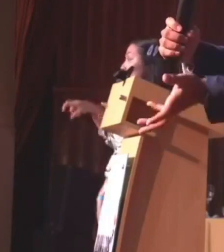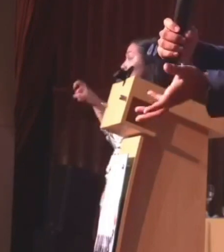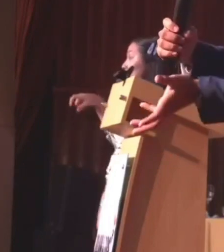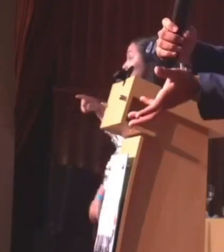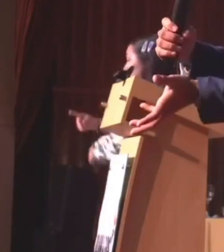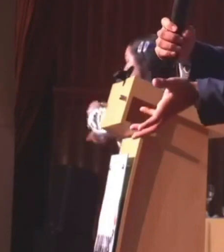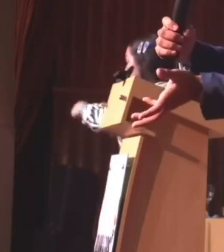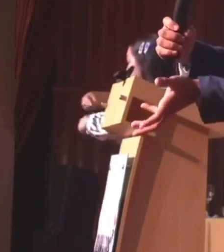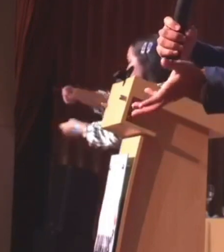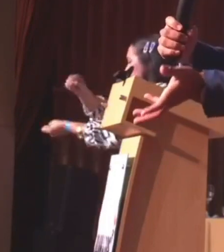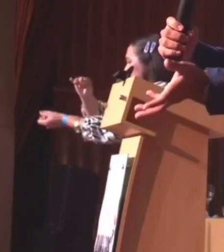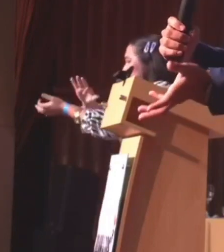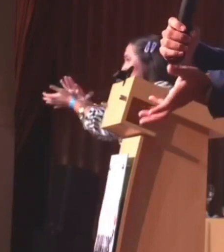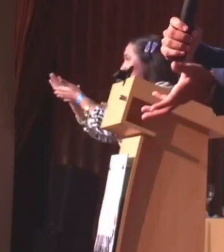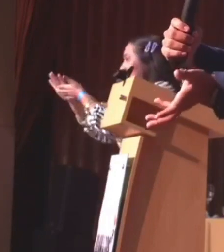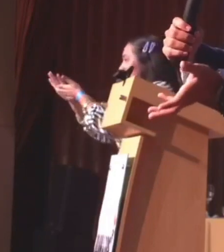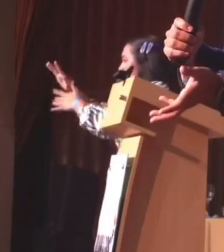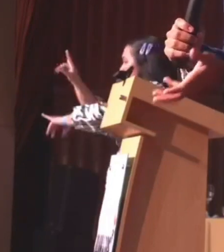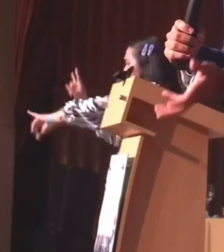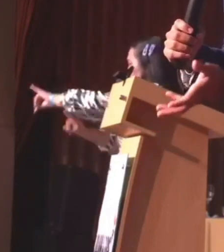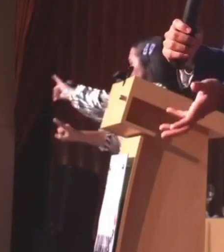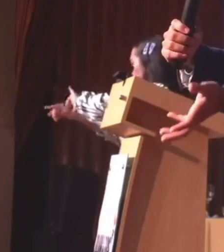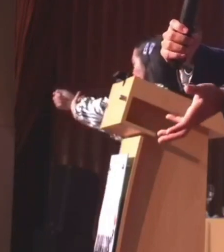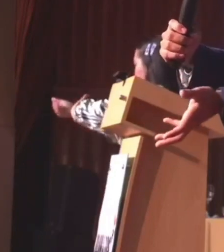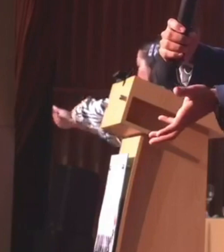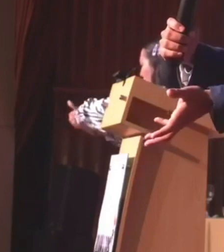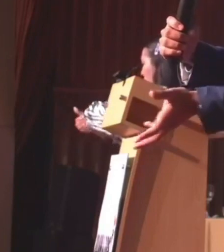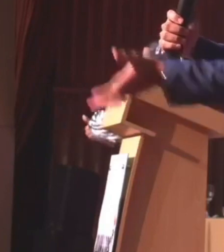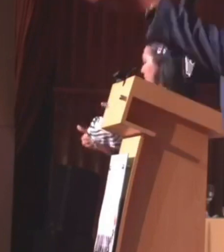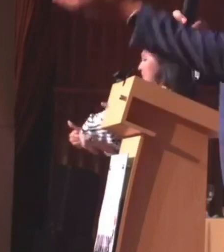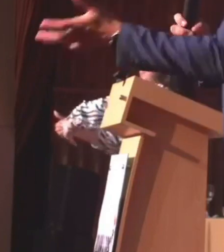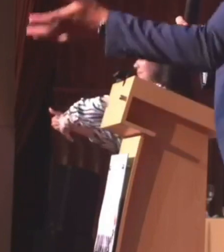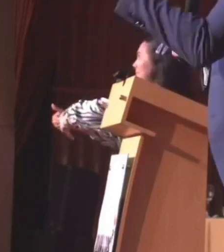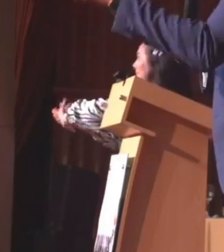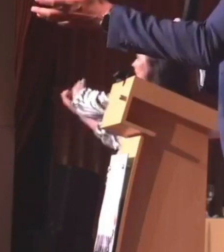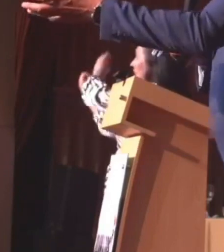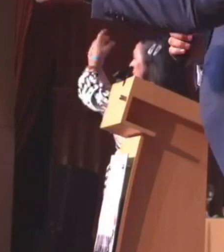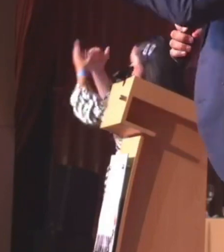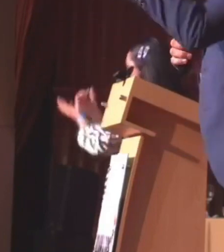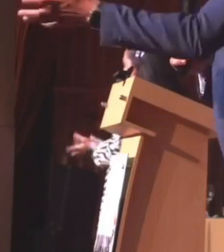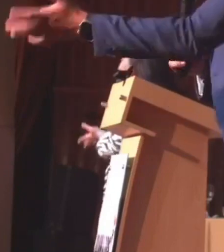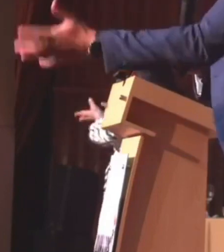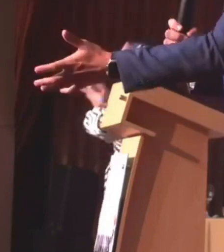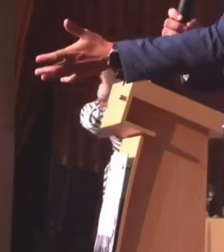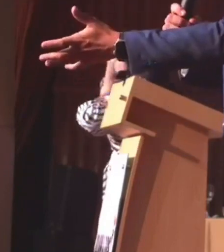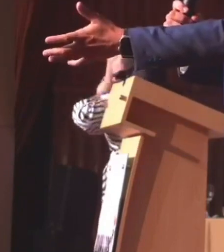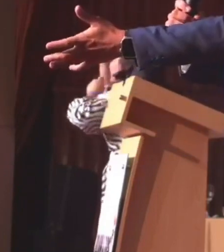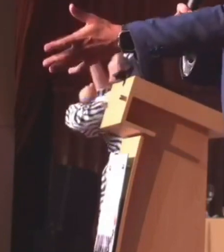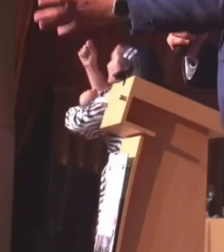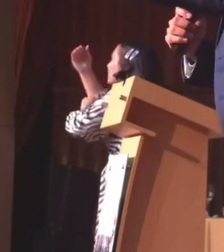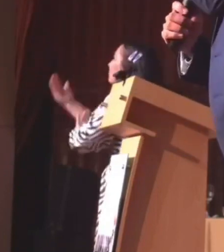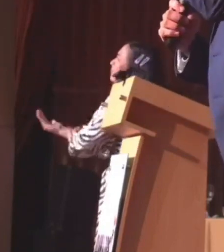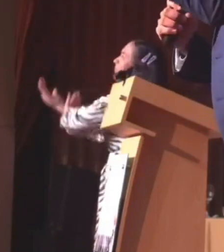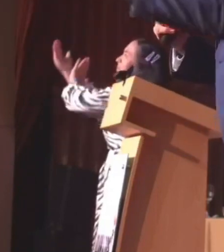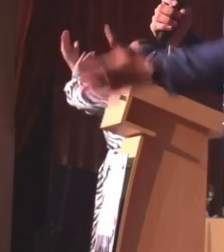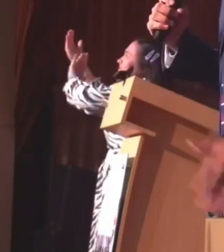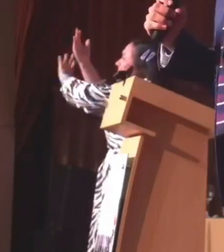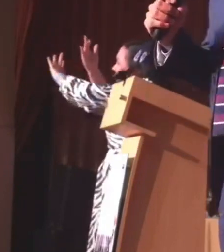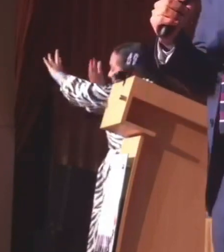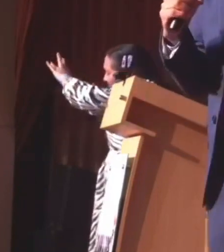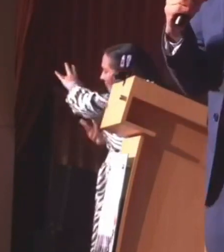Santa, que el diablo no tenga por dónde metérsele, porque esta gente vive consagrada al Señor hasta la